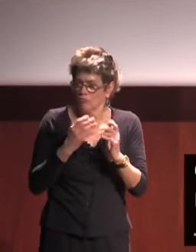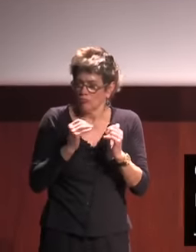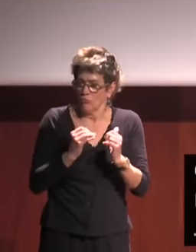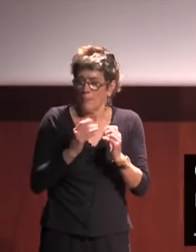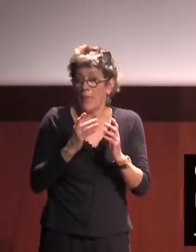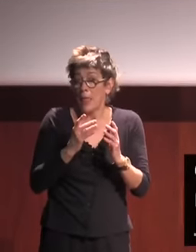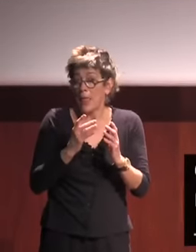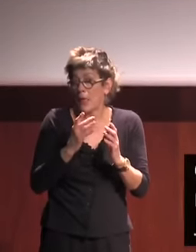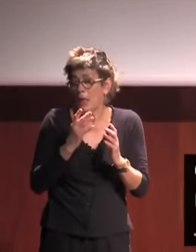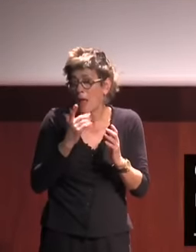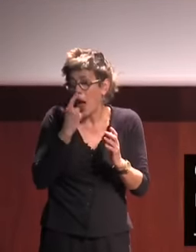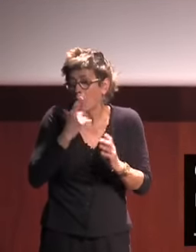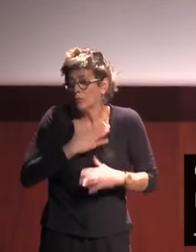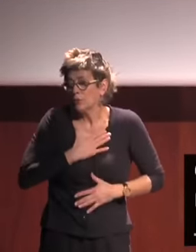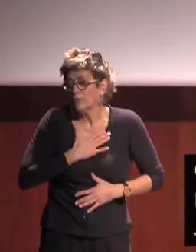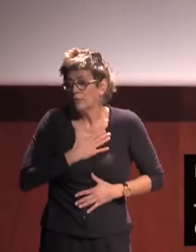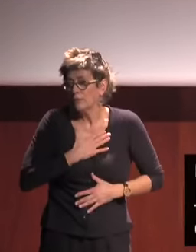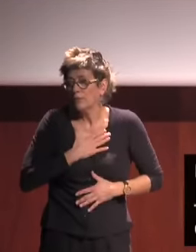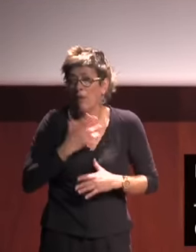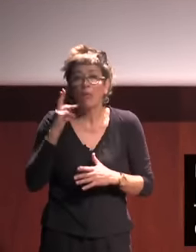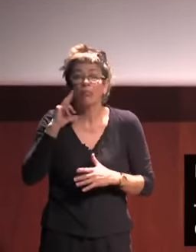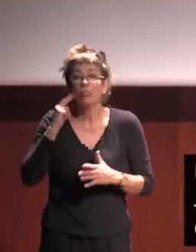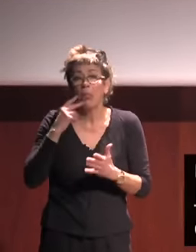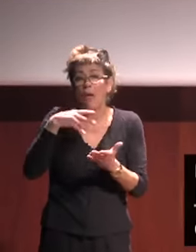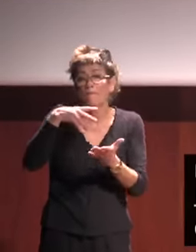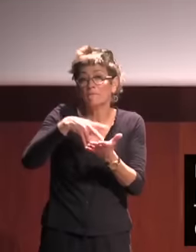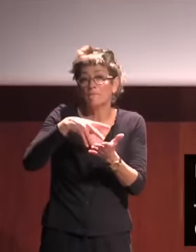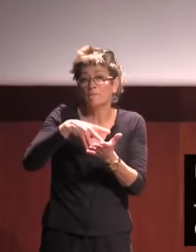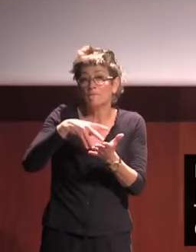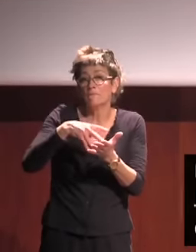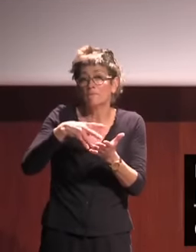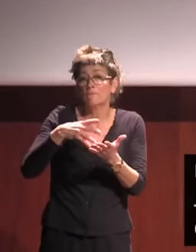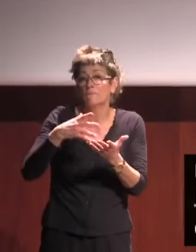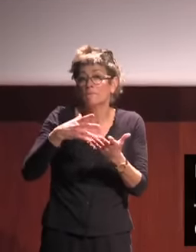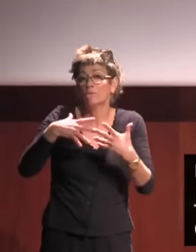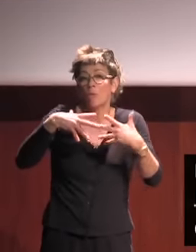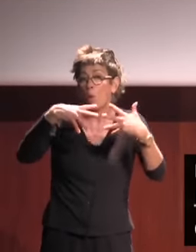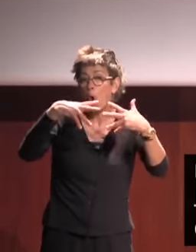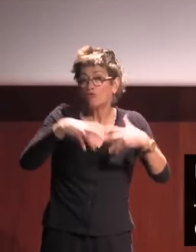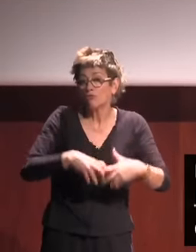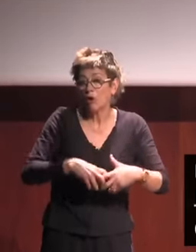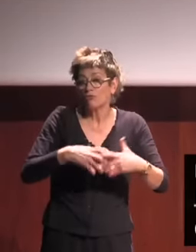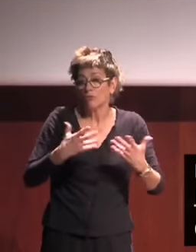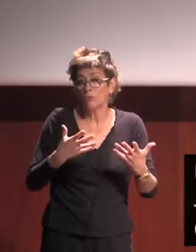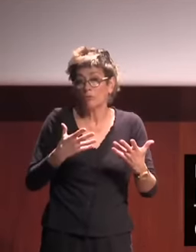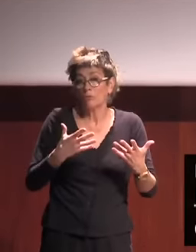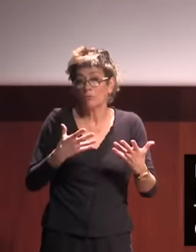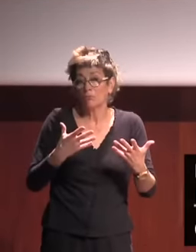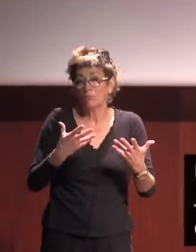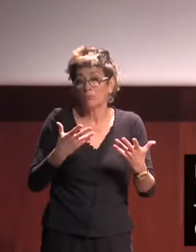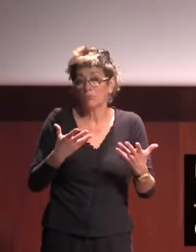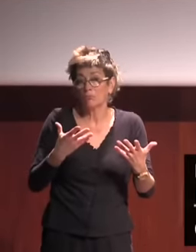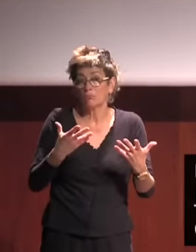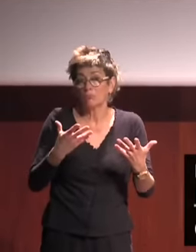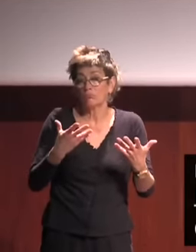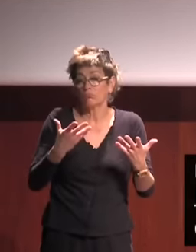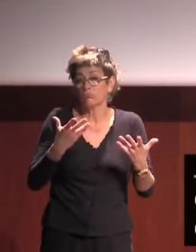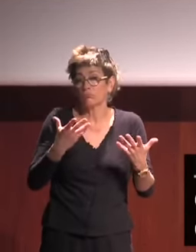ne crois absolument pas que les Deaf Studies ou que les travaux de recherche soient exclusivement de